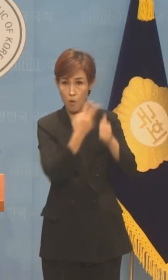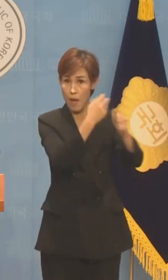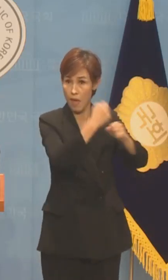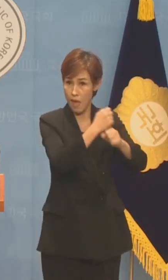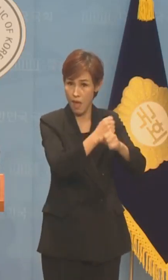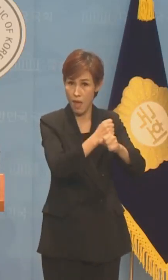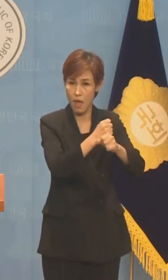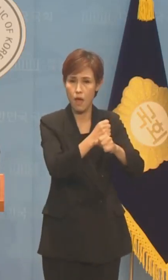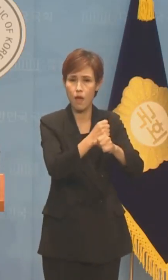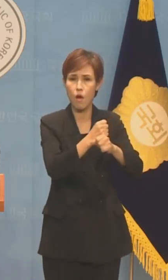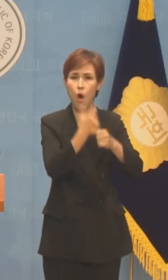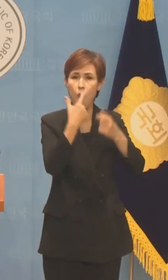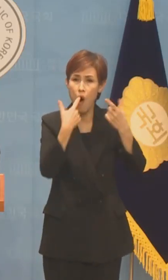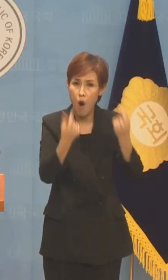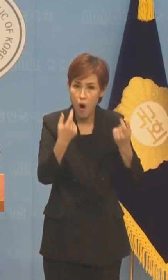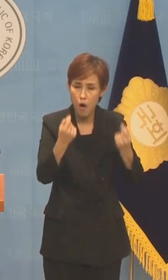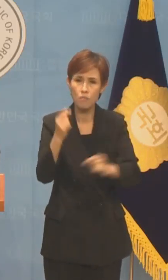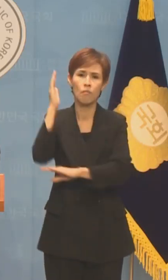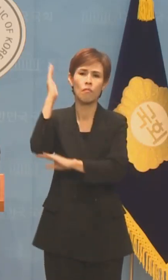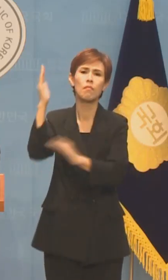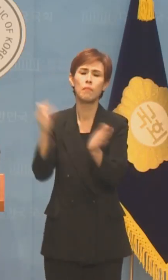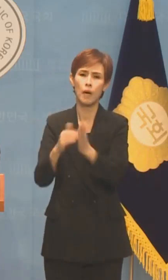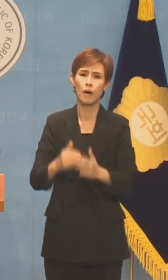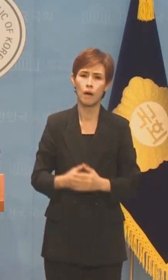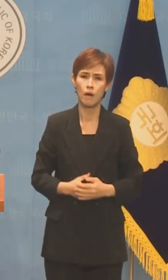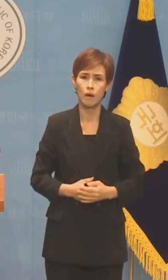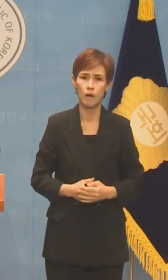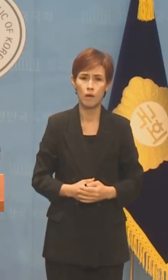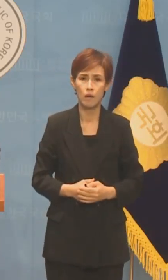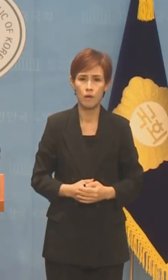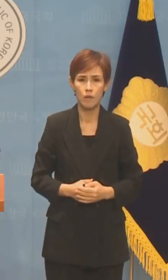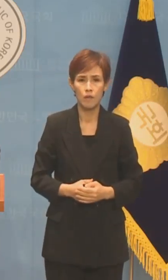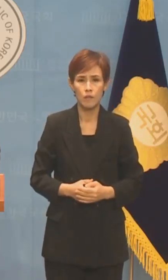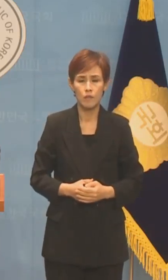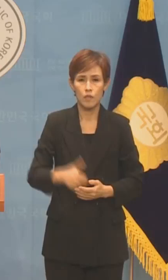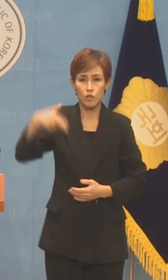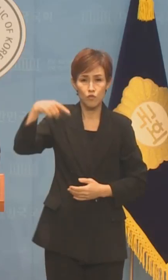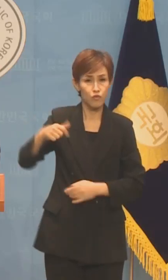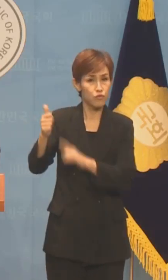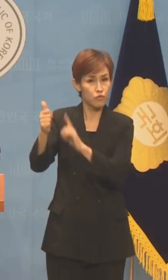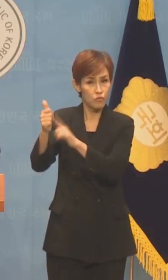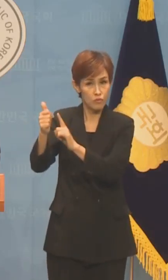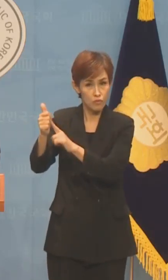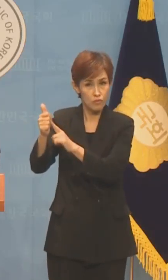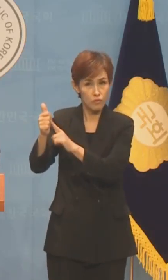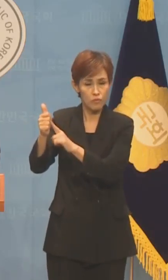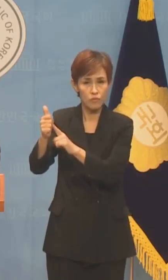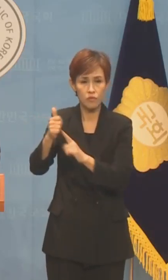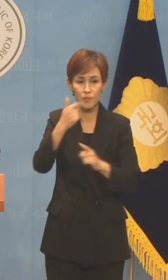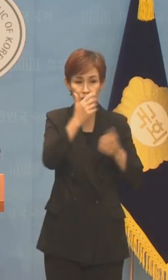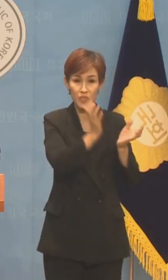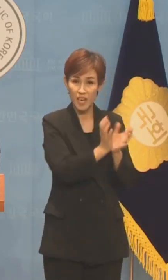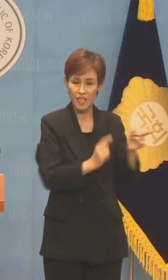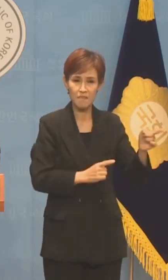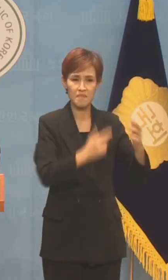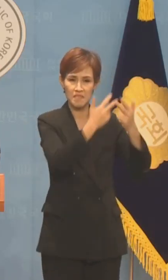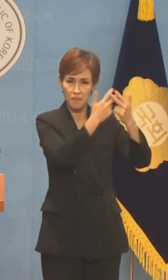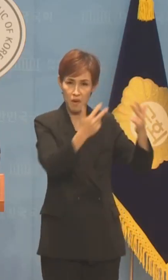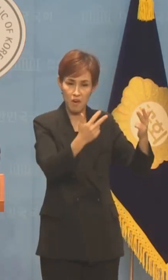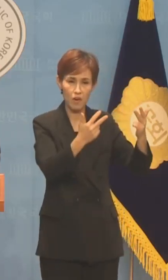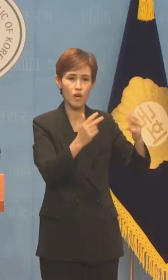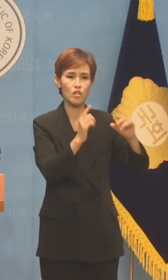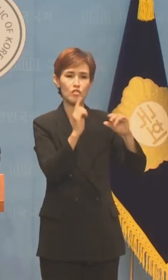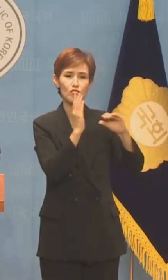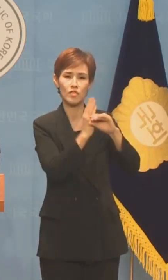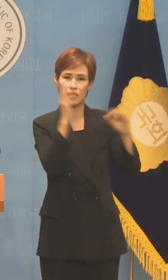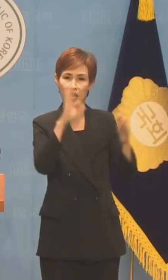내란 선동죄로 고발할 것처럼 공표하였습니다. 주진우 의원은 민주당이 이재명 대표가 중학교